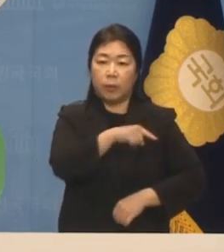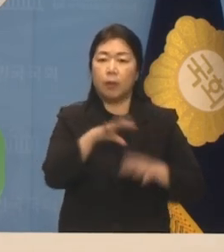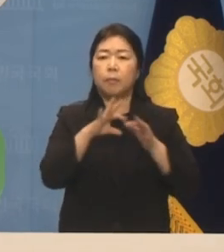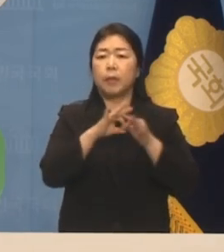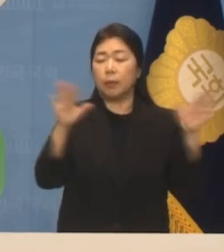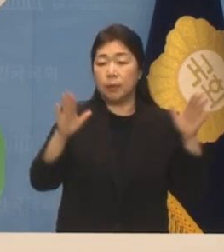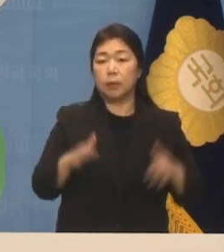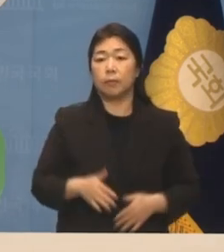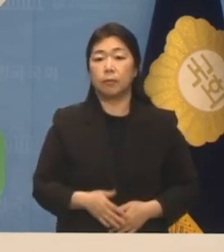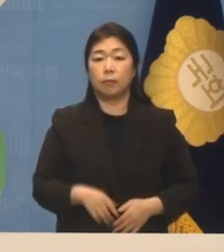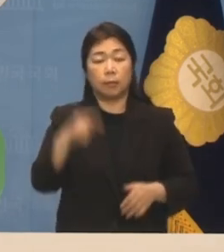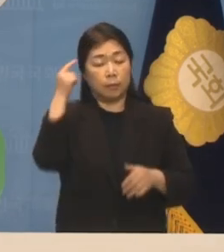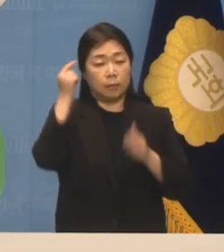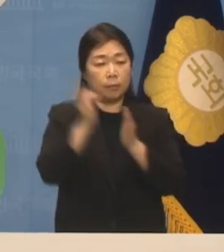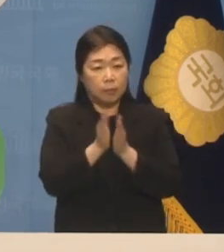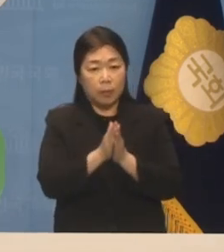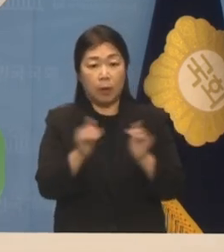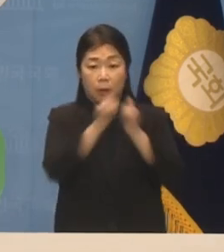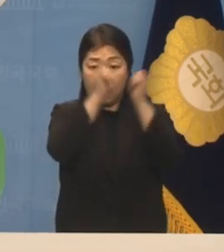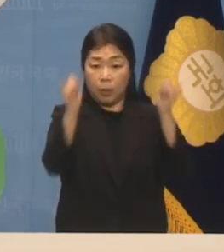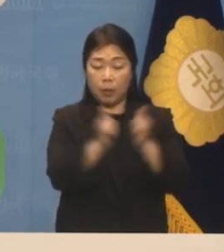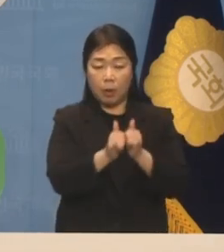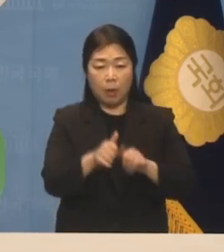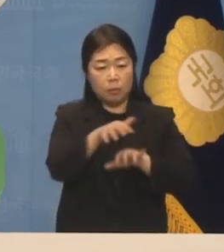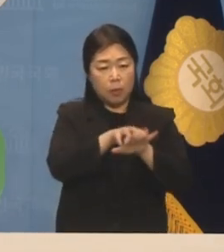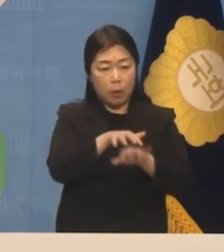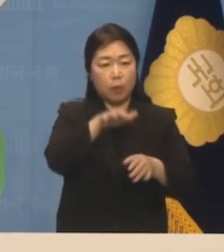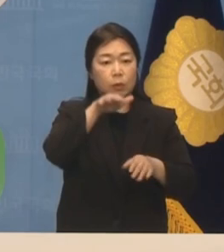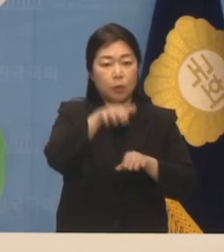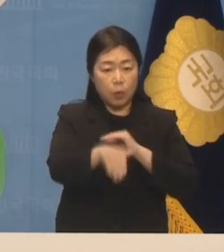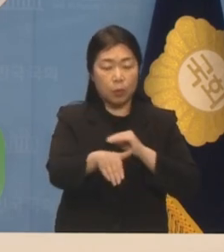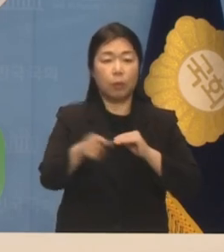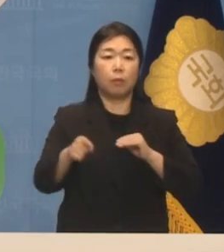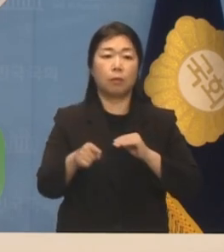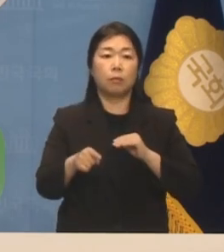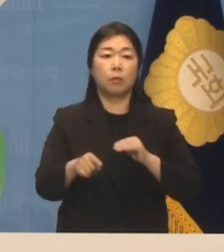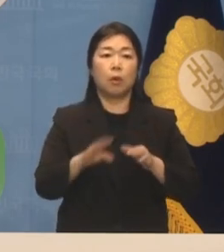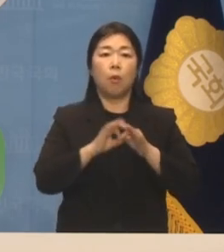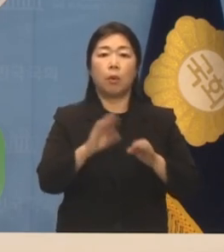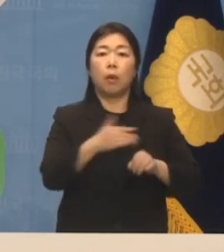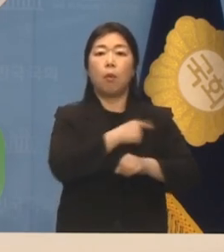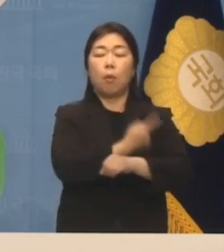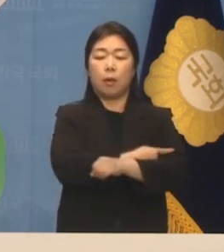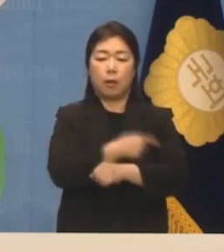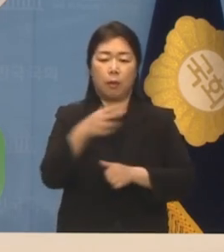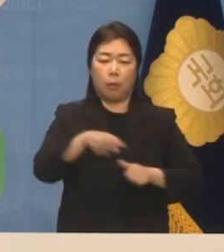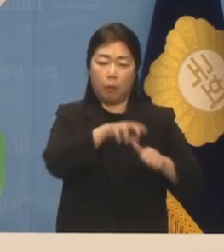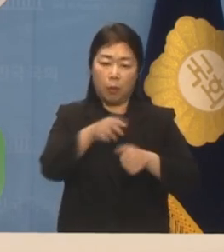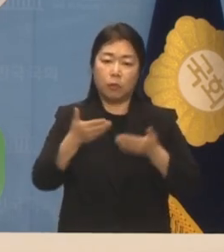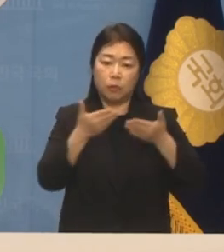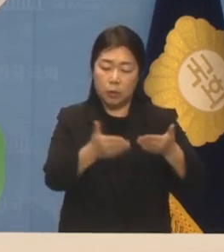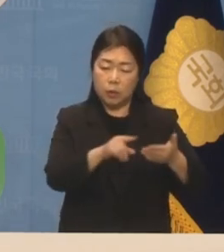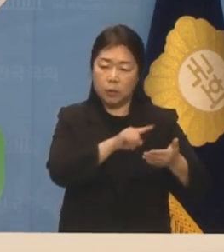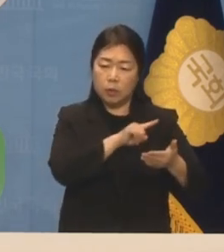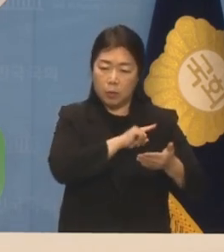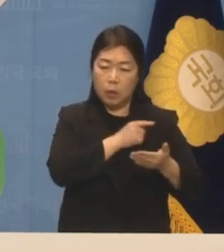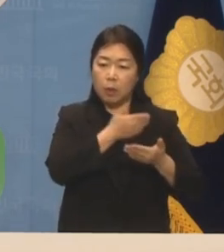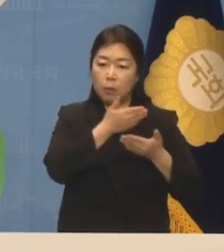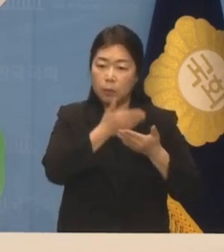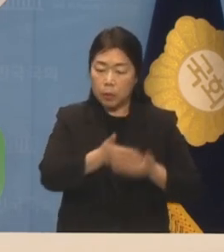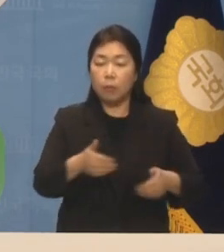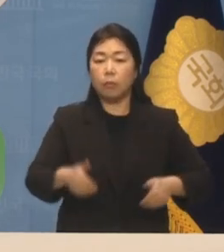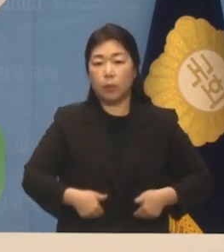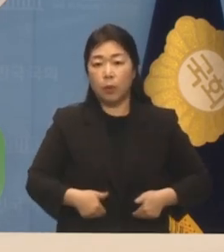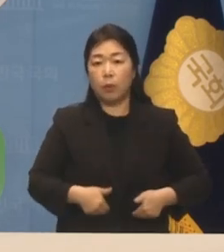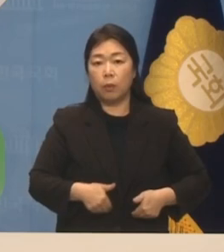사회에서 체계적으로 배제된 을들의 권리를 옹호할 수 있는 가장 유효한 공간입니다. 저는